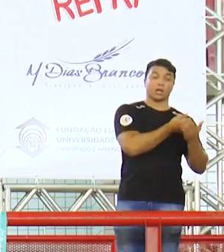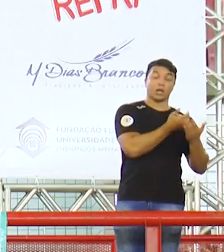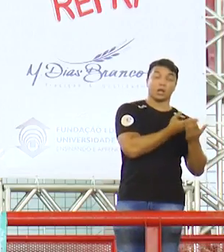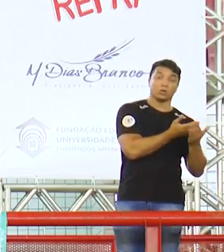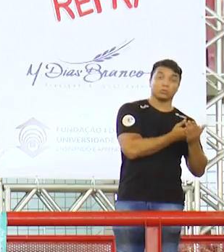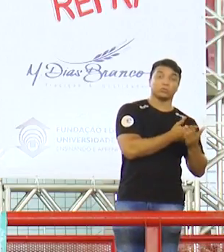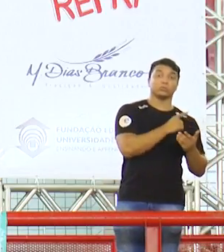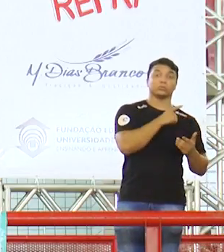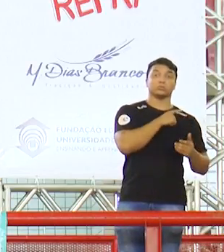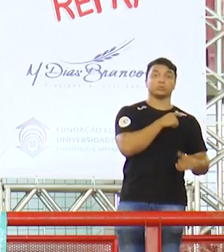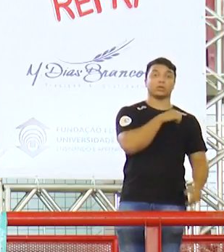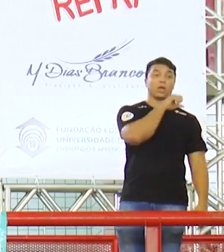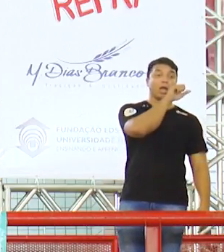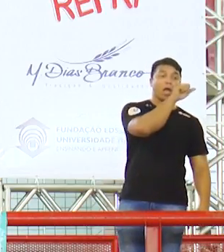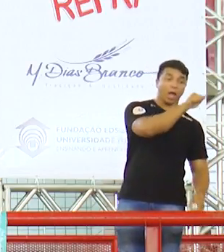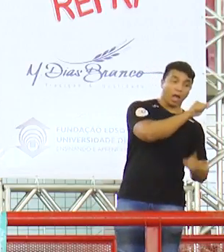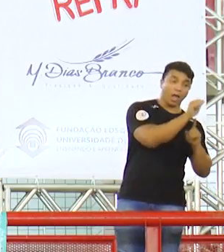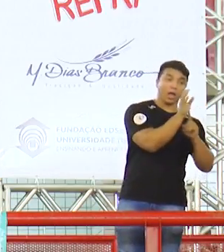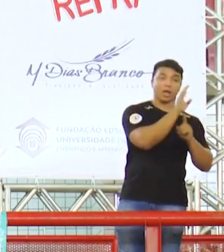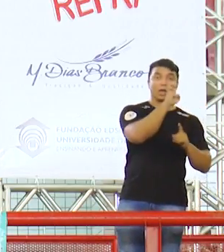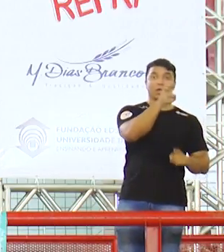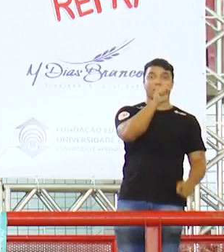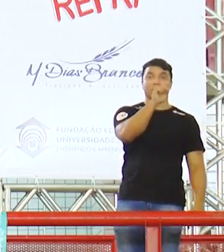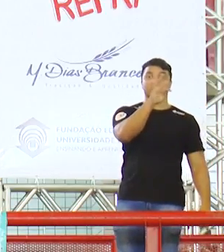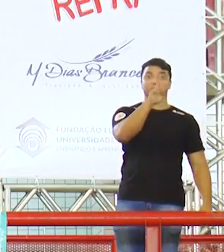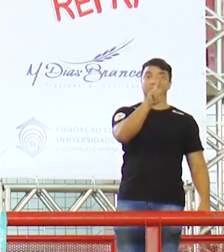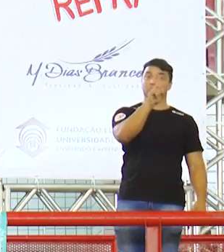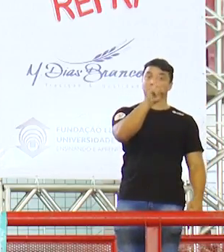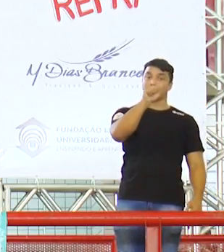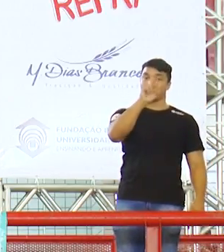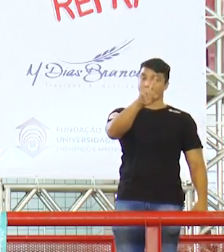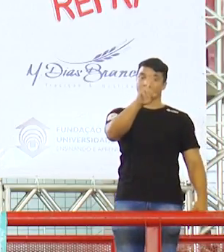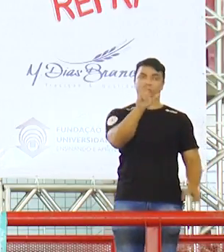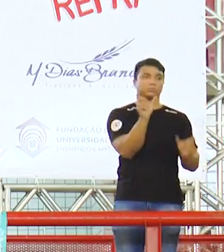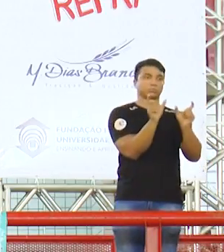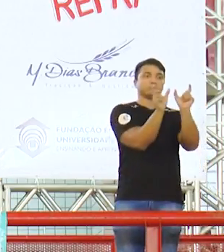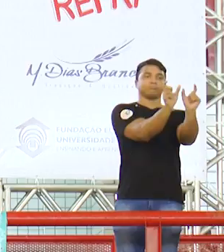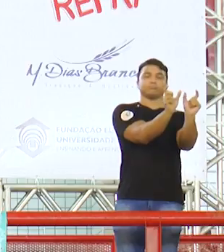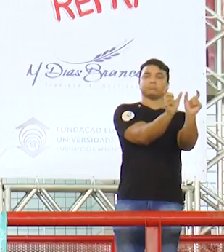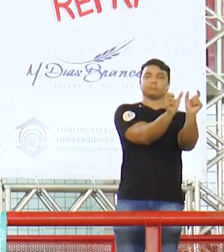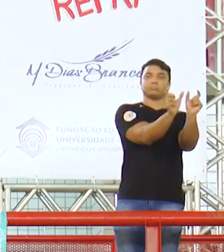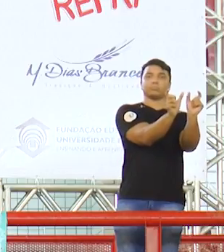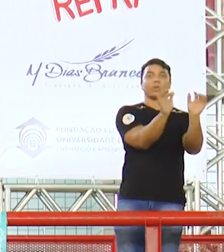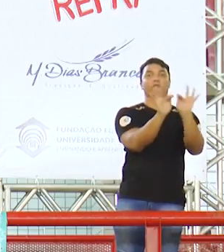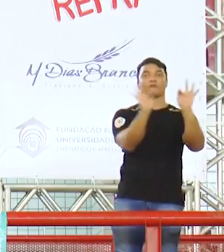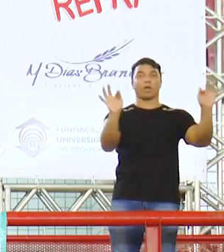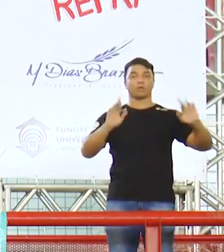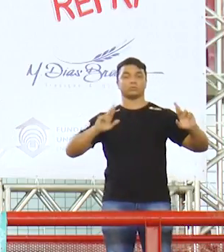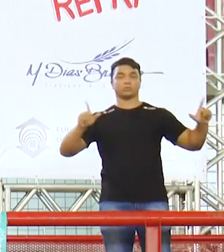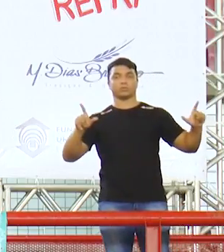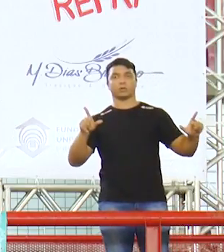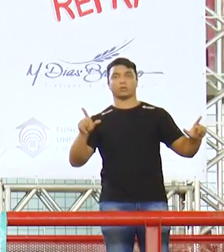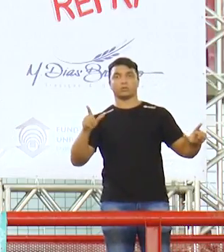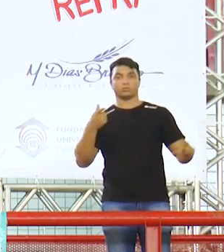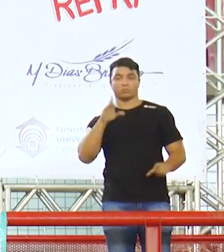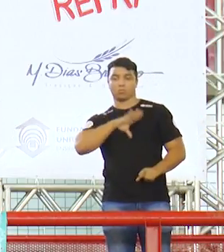alunos estão a estudar. A estudar. Olha como a construção da frase é